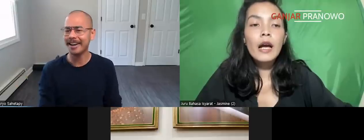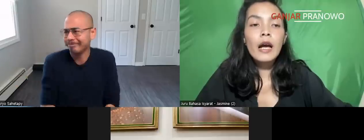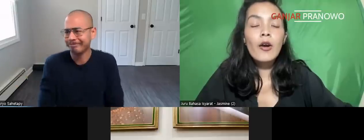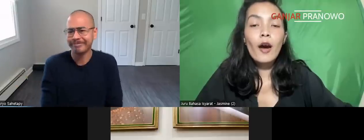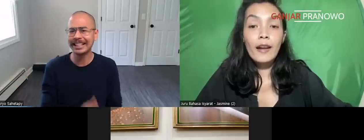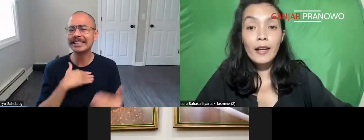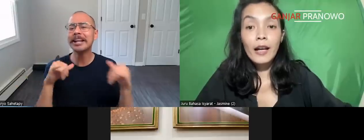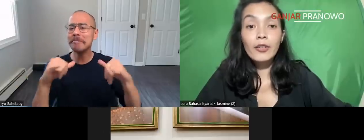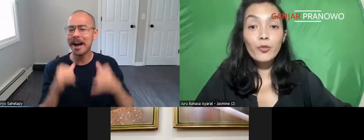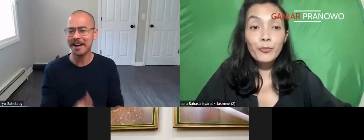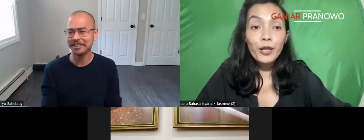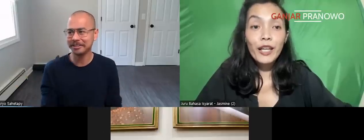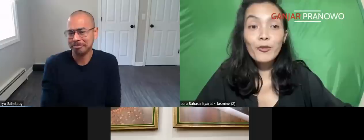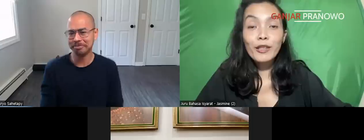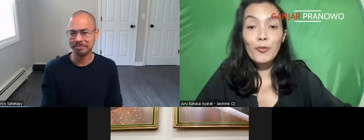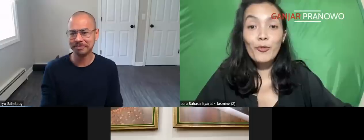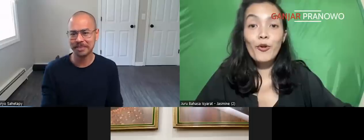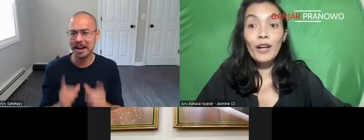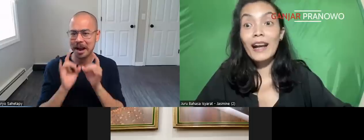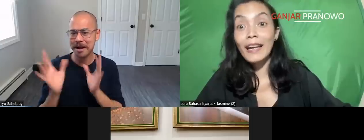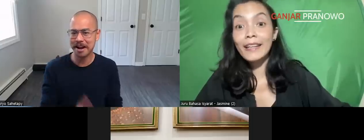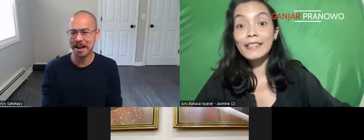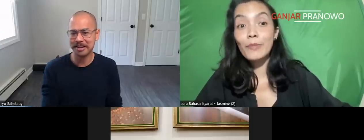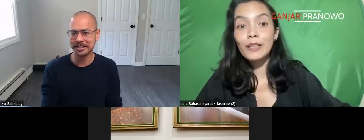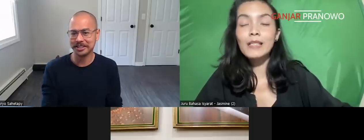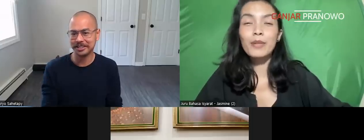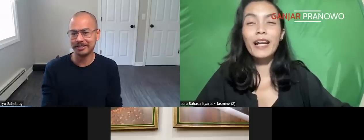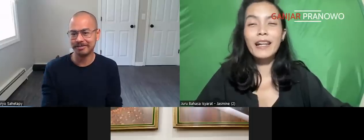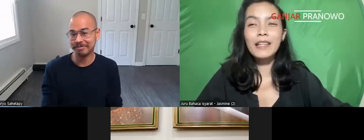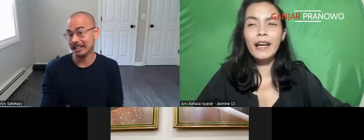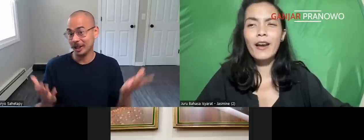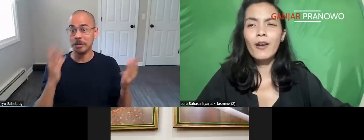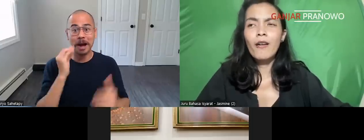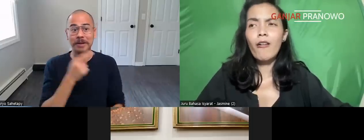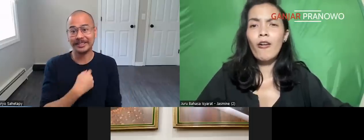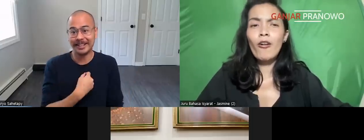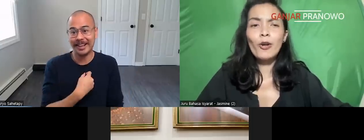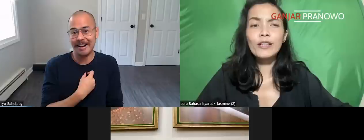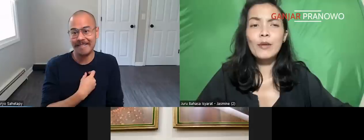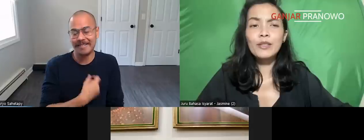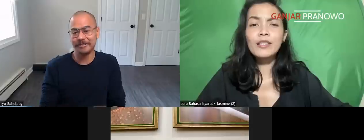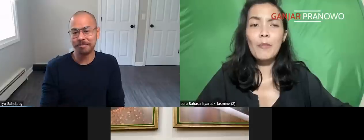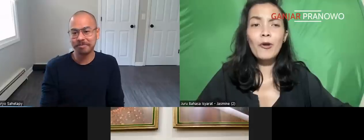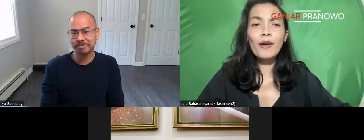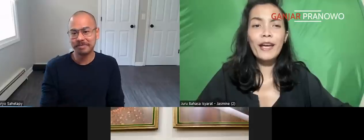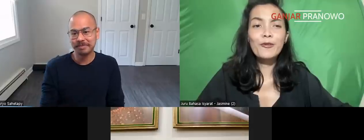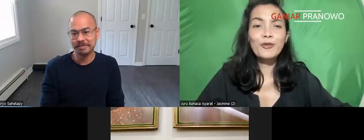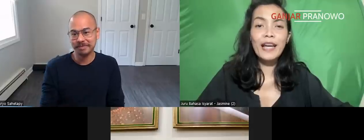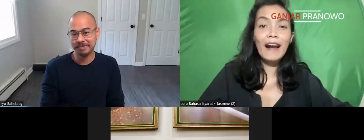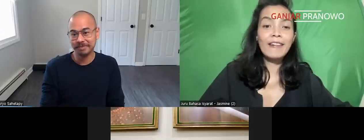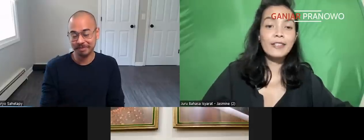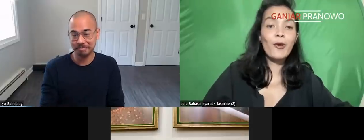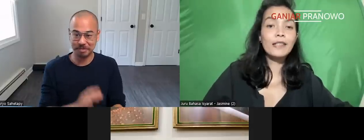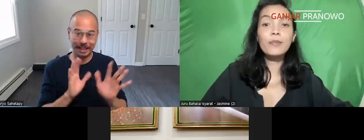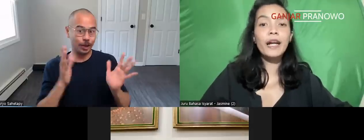misalnya anak-anak atau murid-muridnya itu ketemu orang lain yang disabilitas mereka ngerasa kayak Oh orang disabilitas sama kok kayak guru